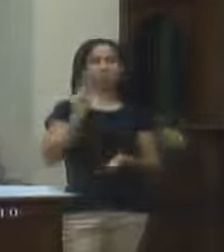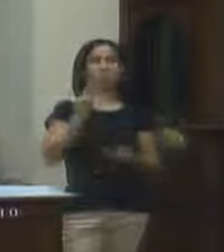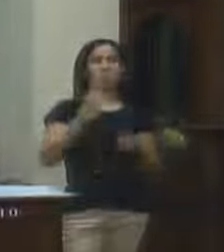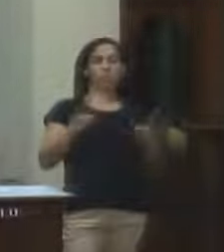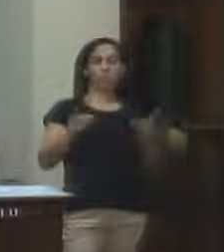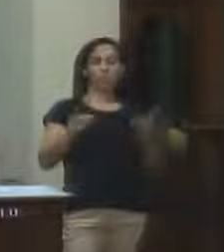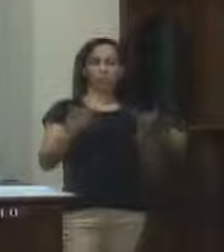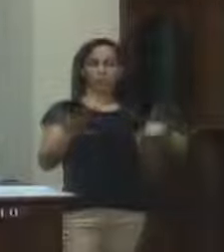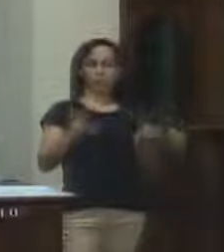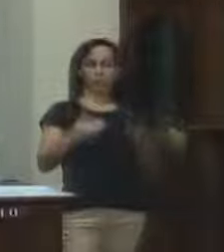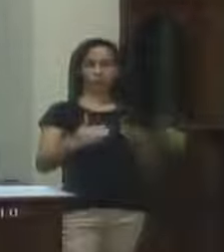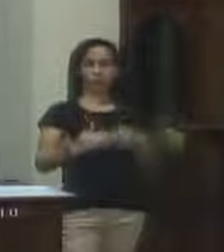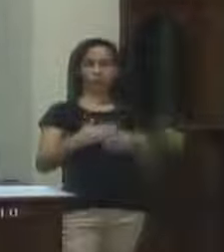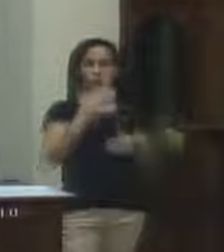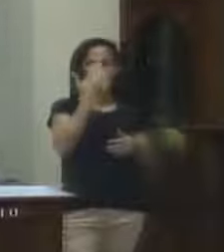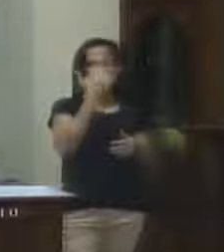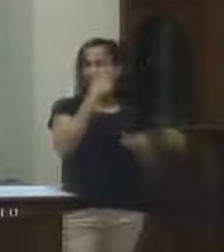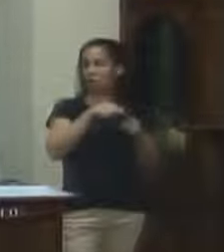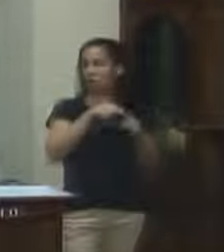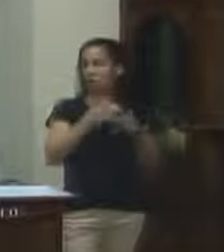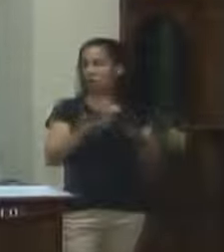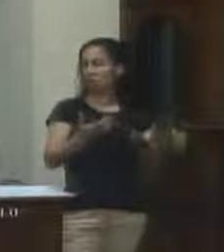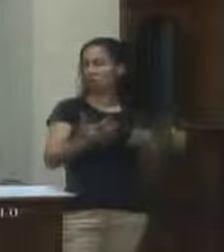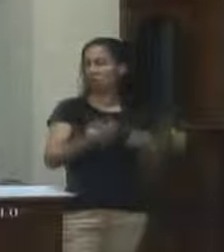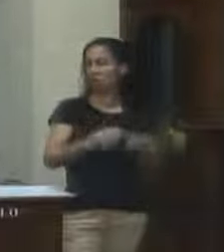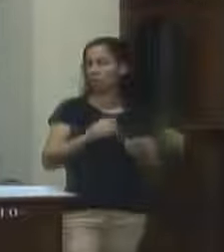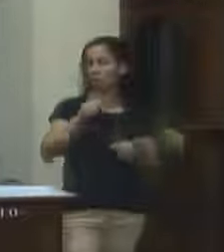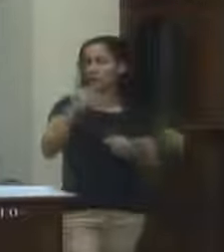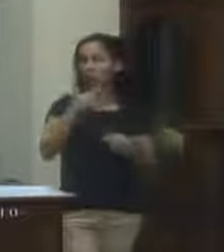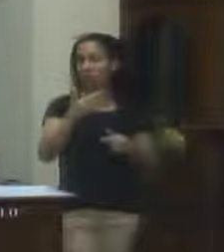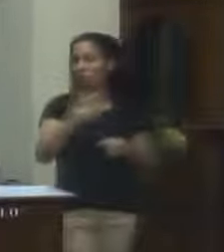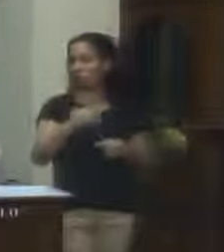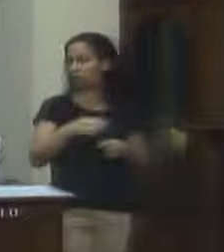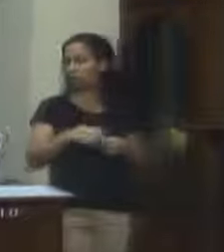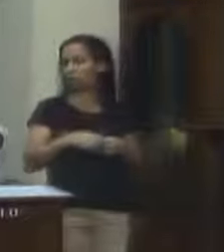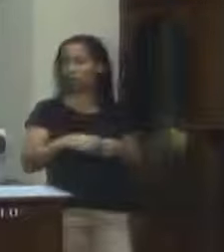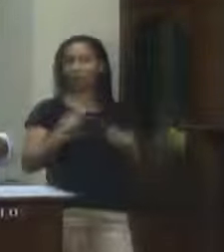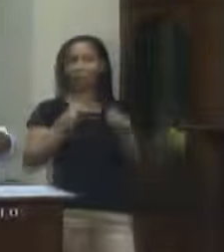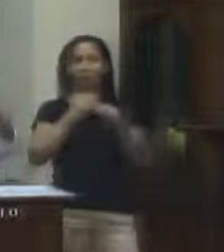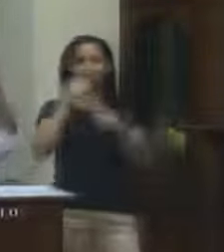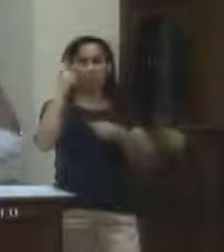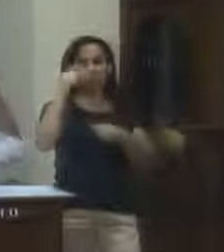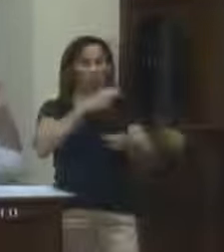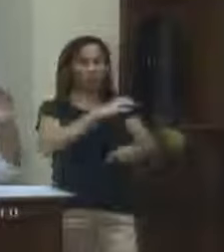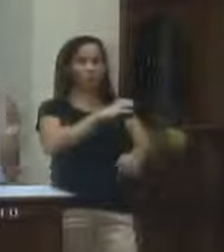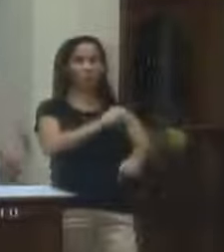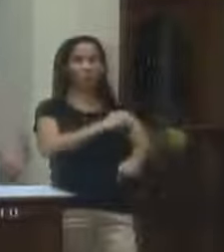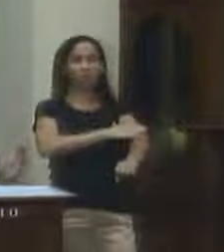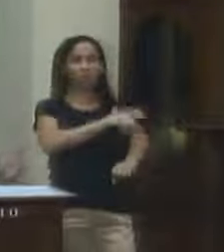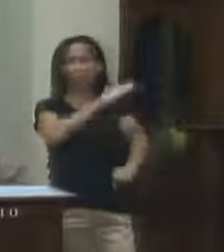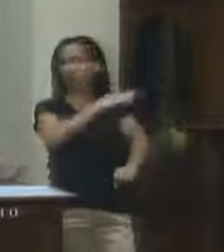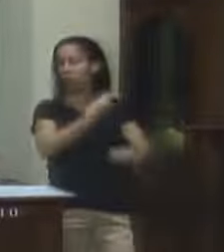Coitada, ela passou o resto do carnaval. Mas olha só. O resto do carnaval dela, ela passou com a pressão a